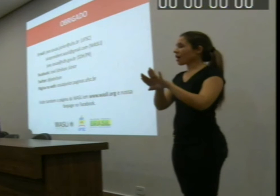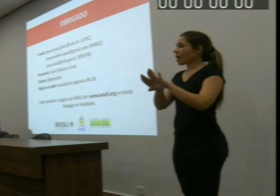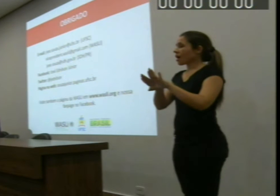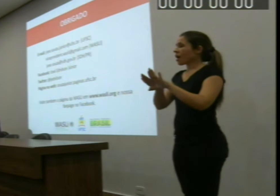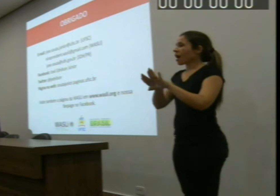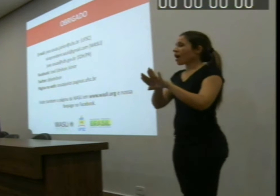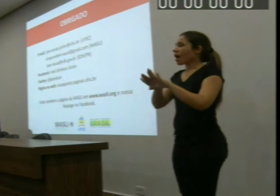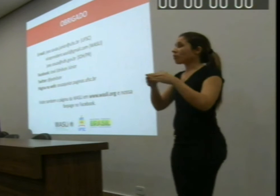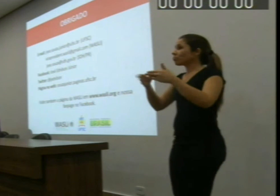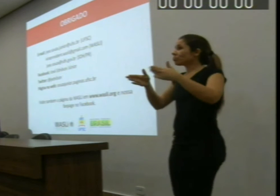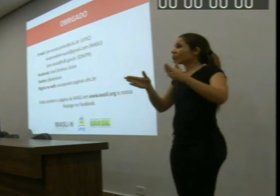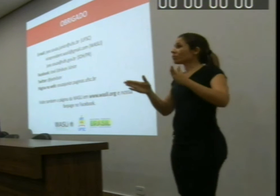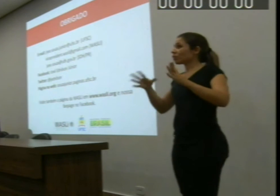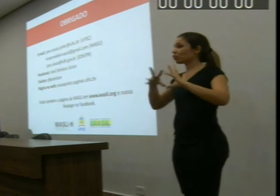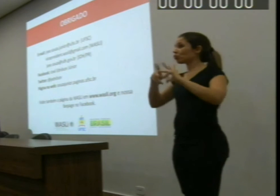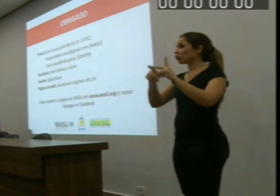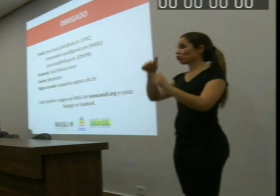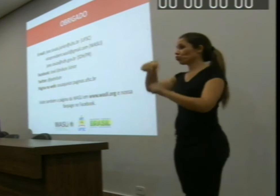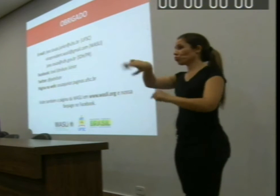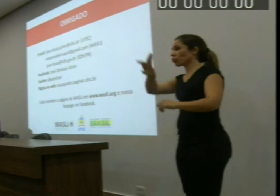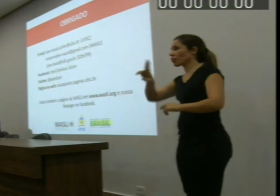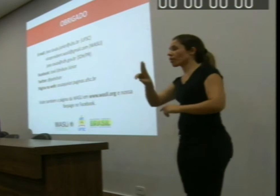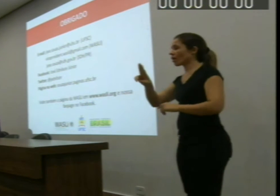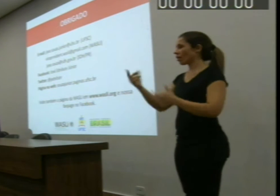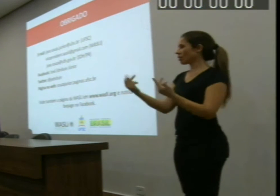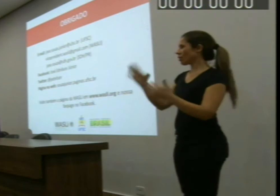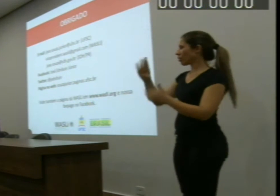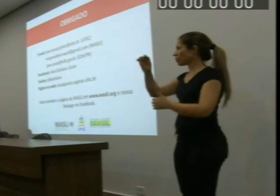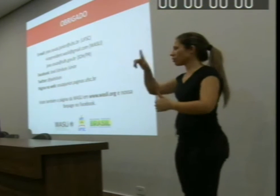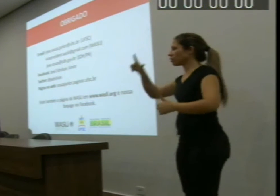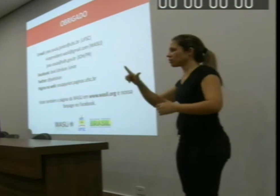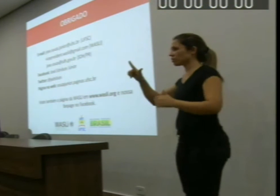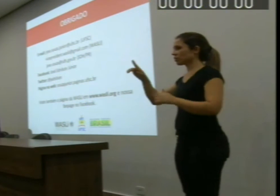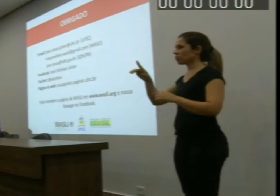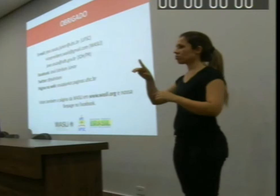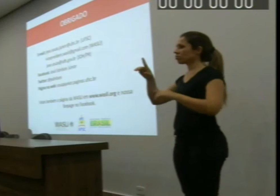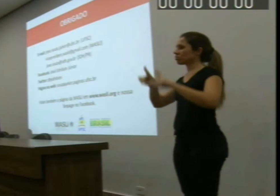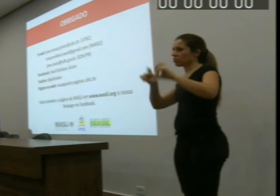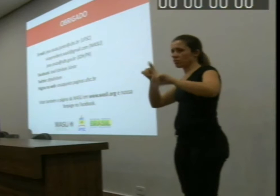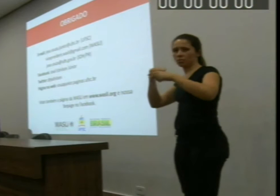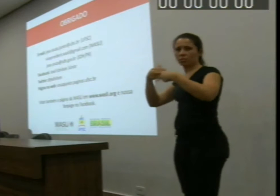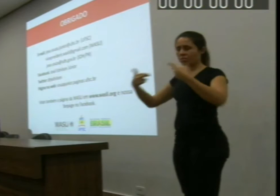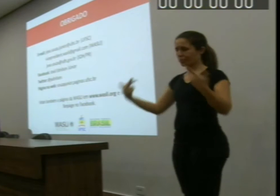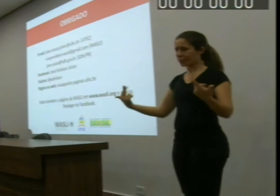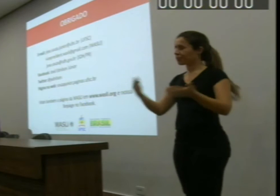padronizados como classificadores ou outros